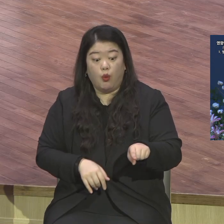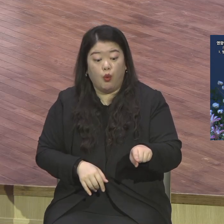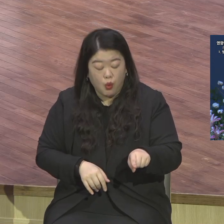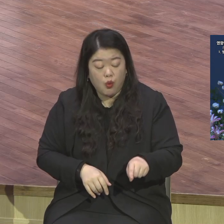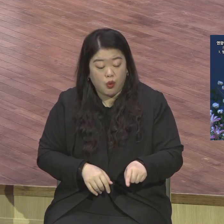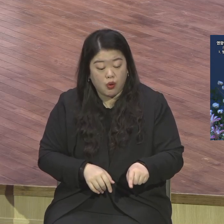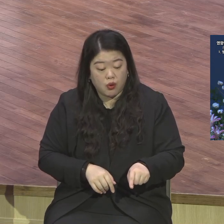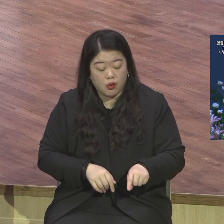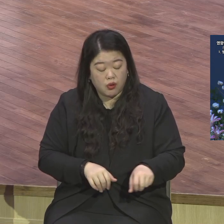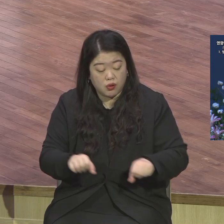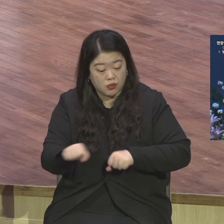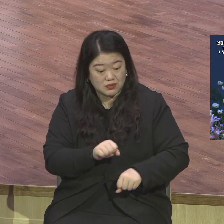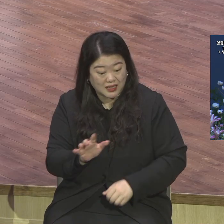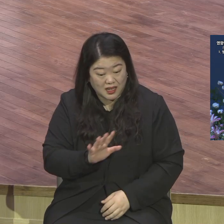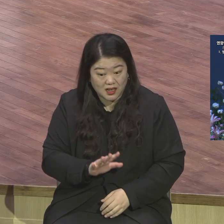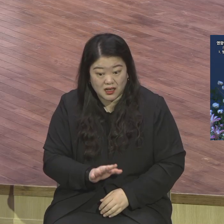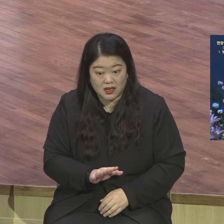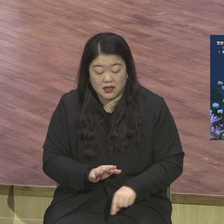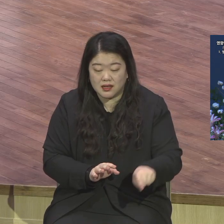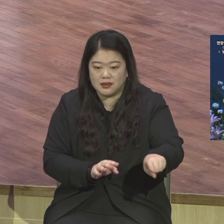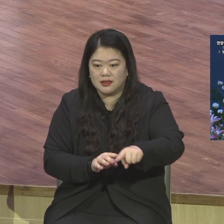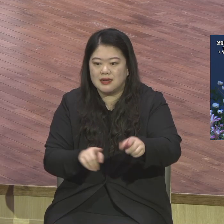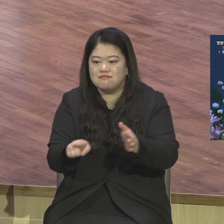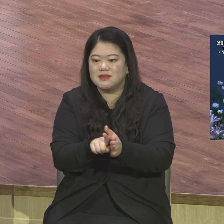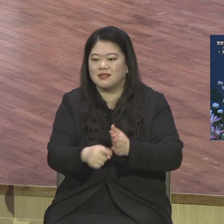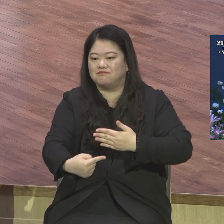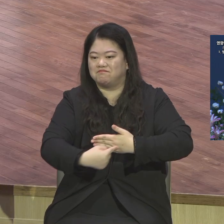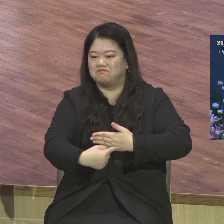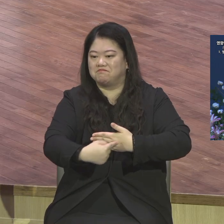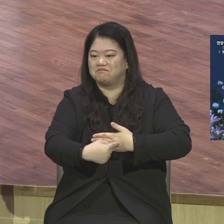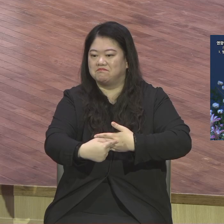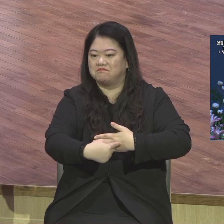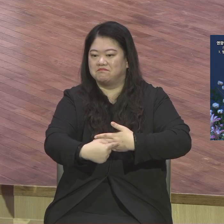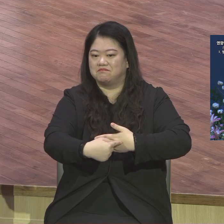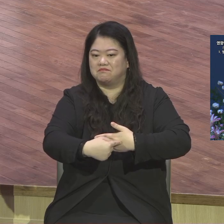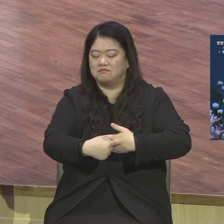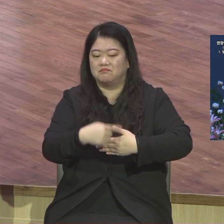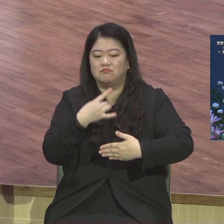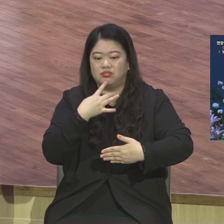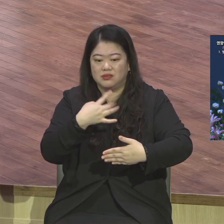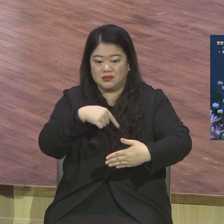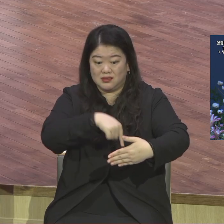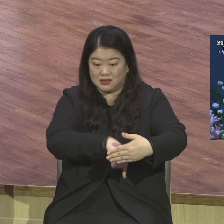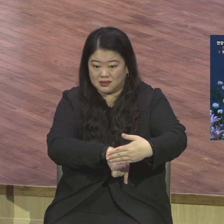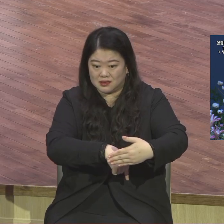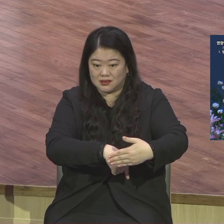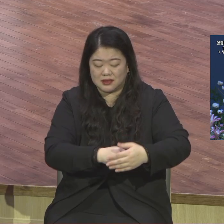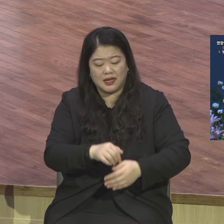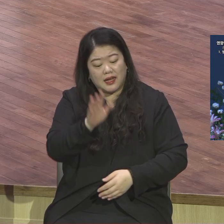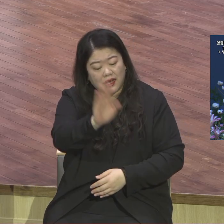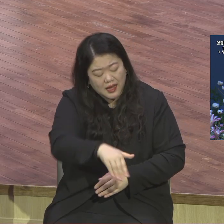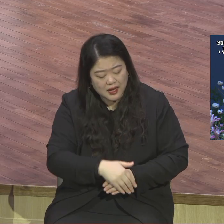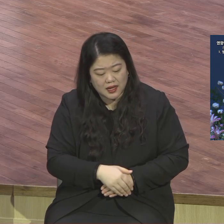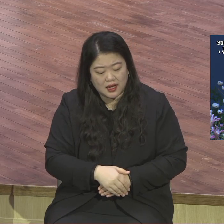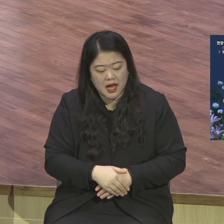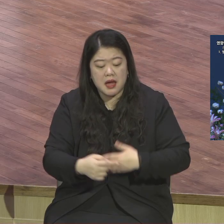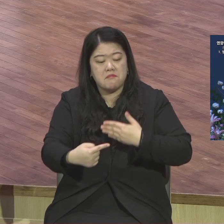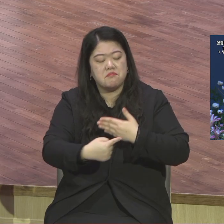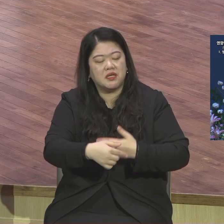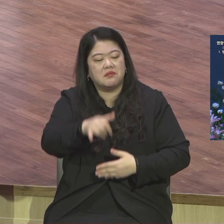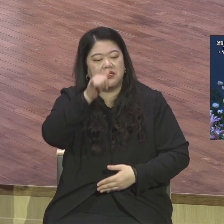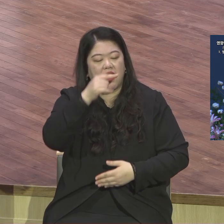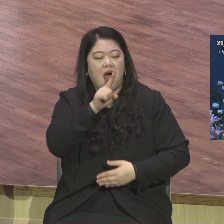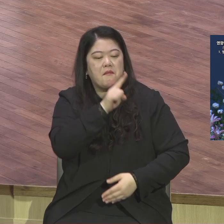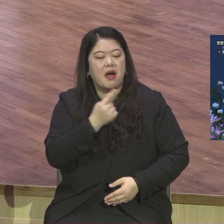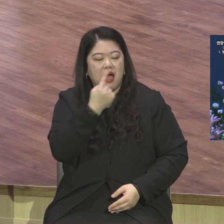형식적인 신앙인들, 행함이 있는 삼비됨의 중요성을 그들에게 강조를 합니다.